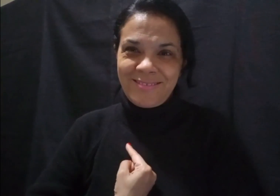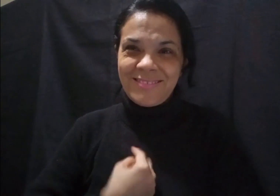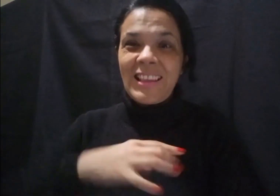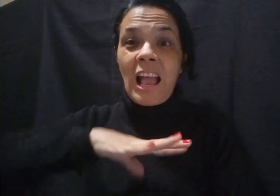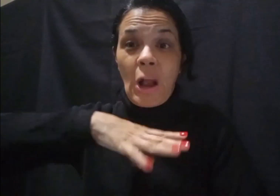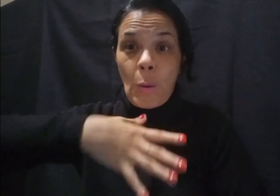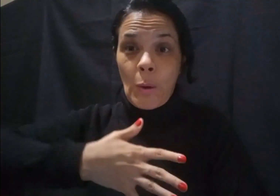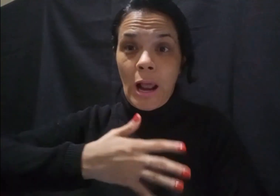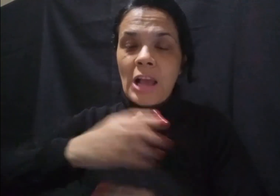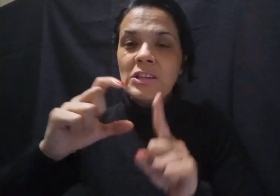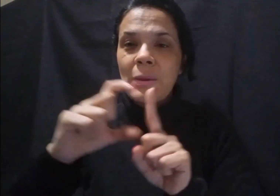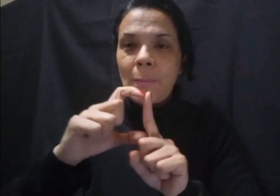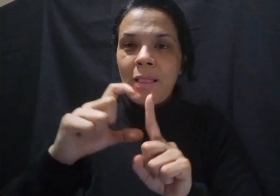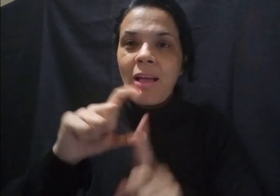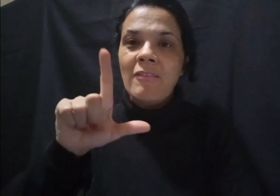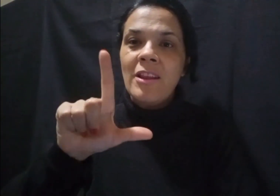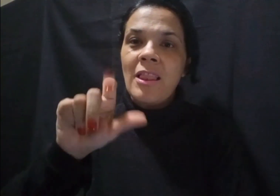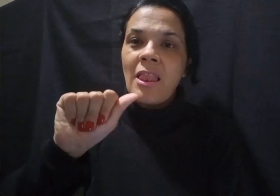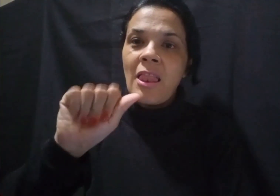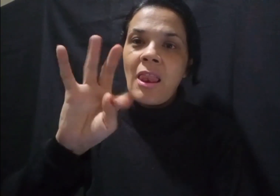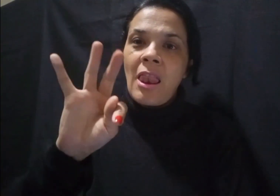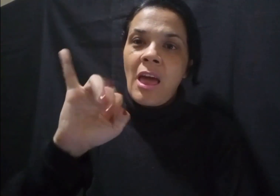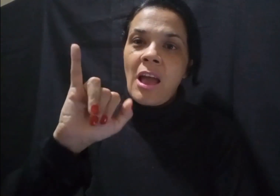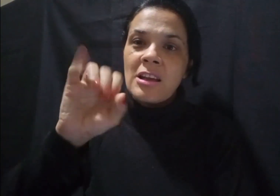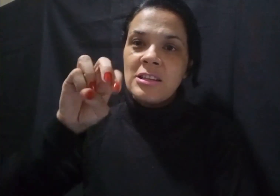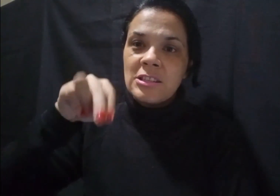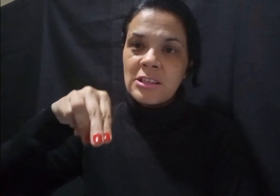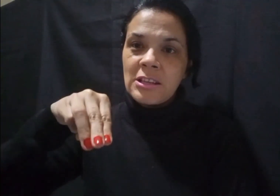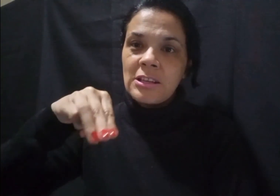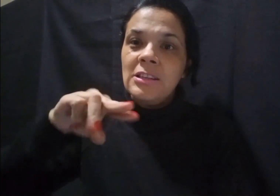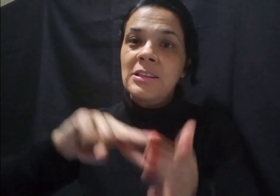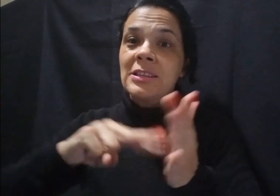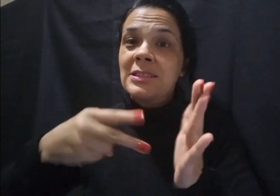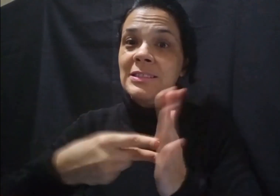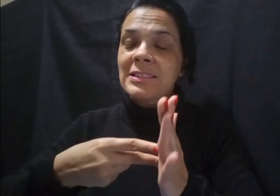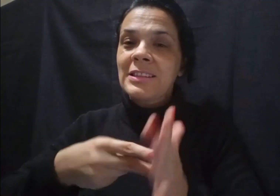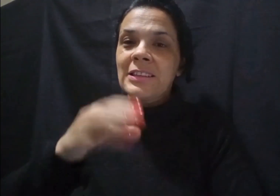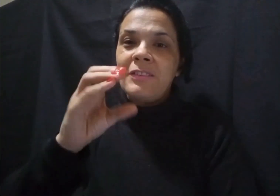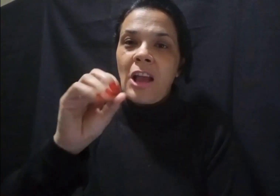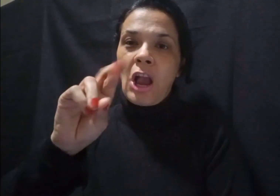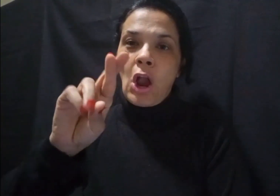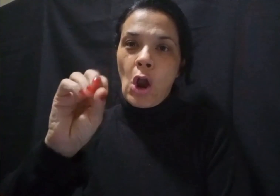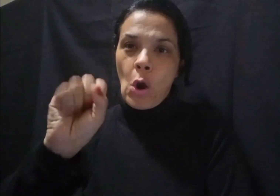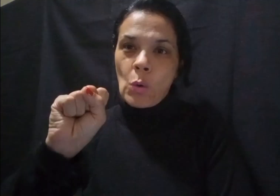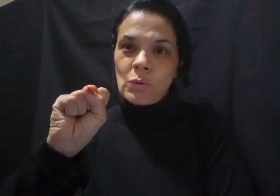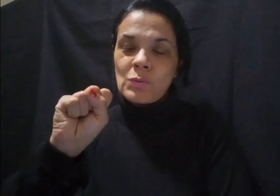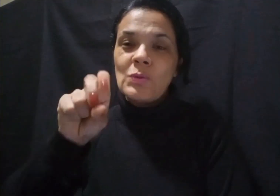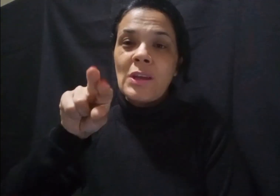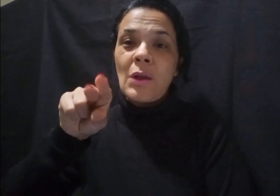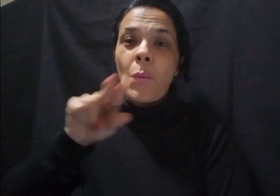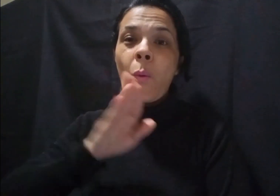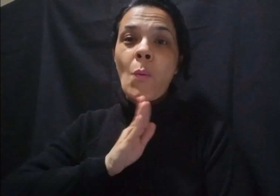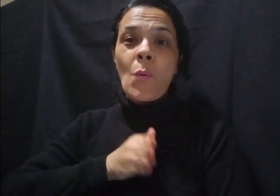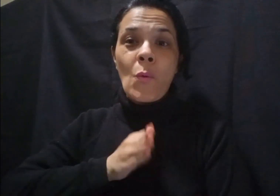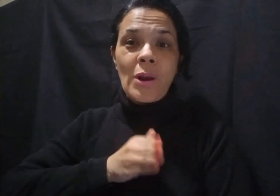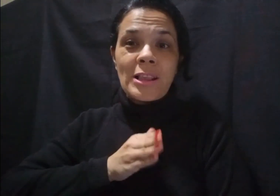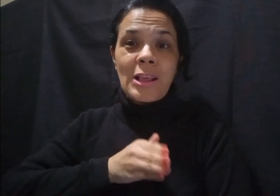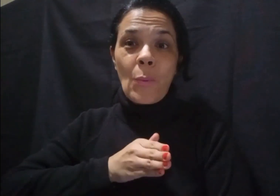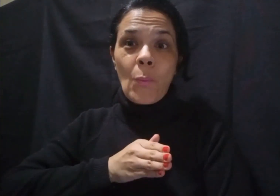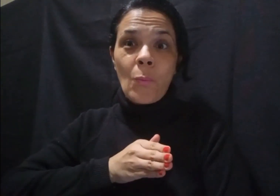latim, cor, cordis, que significa coração. É uma potencialidade da alma, potencialidade de agir,